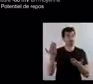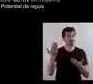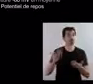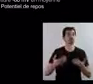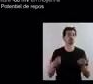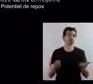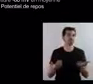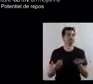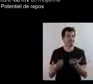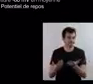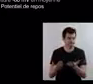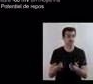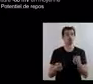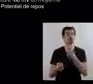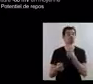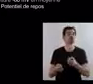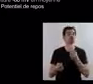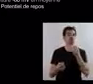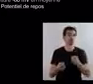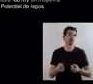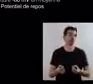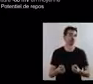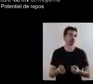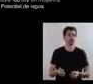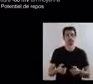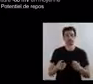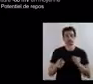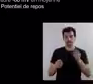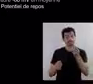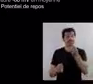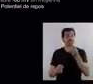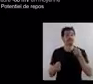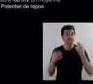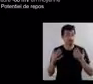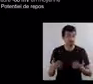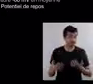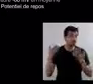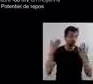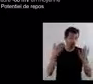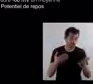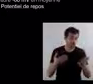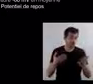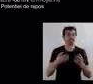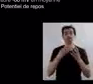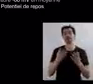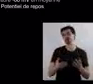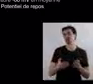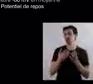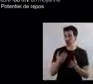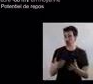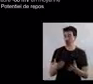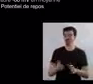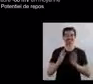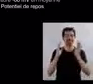inégale répartition des charges électriques de part et d'autre de la membrane. Et cette inégale répartition de charges est